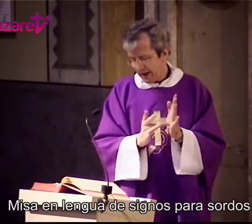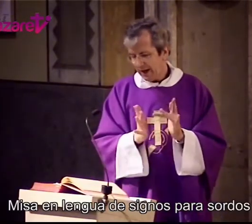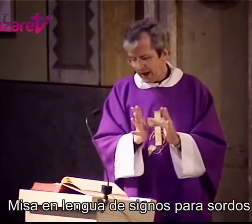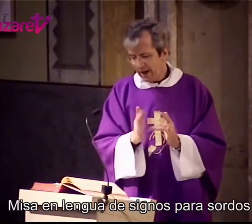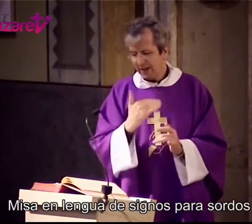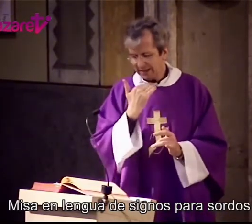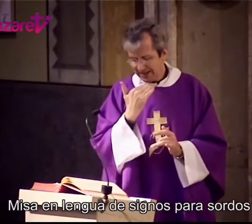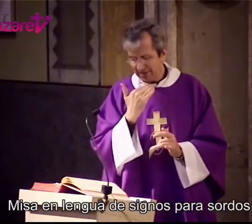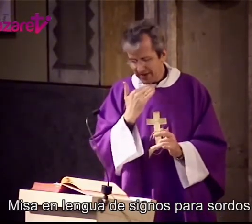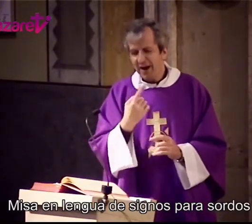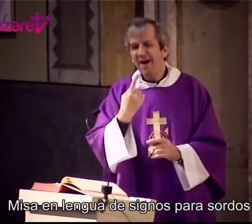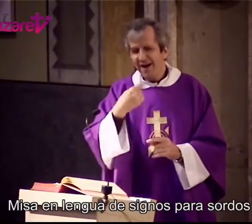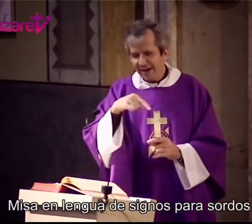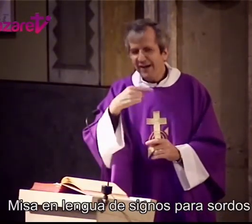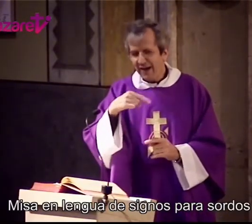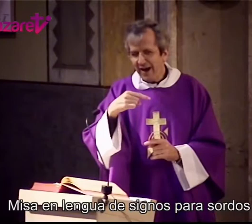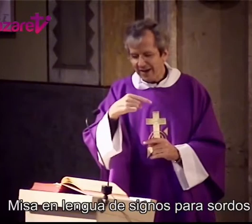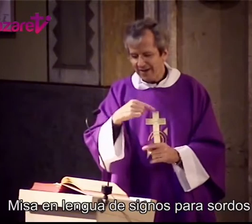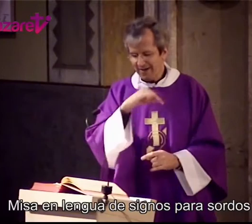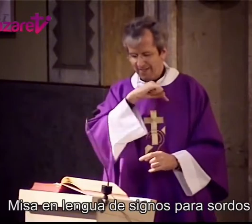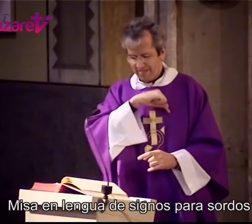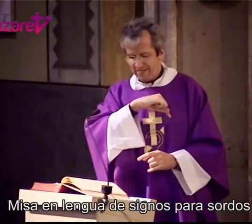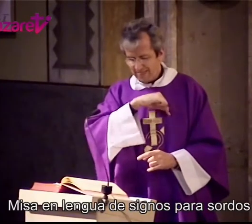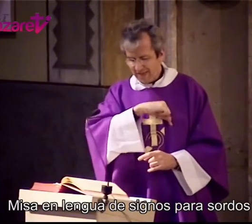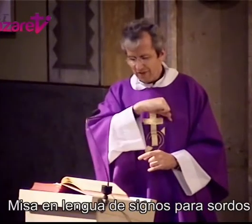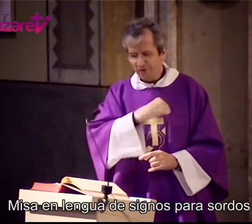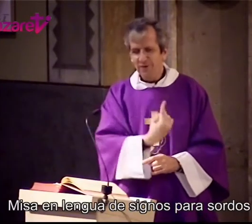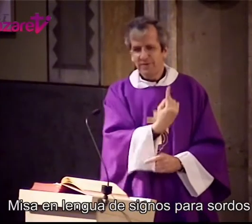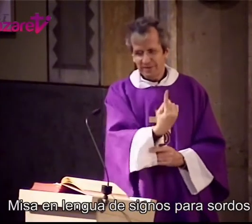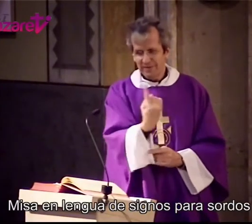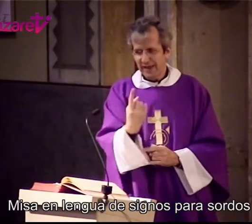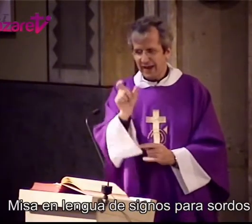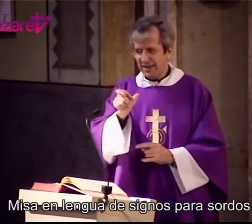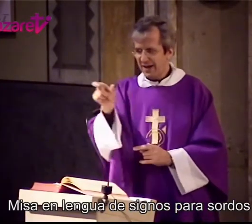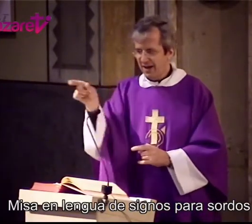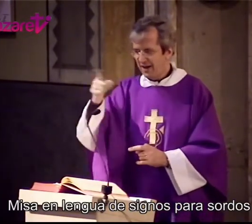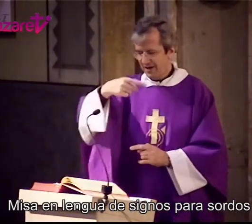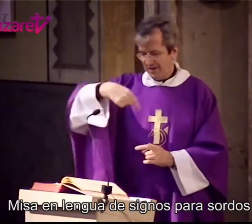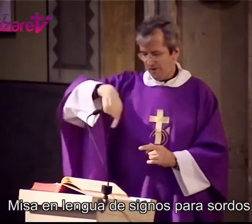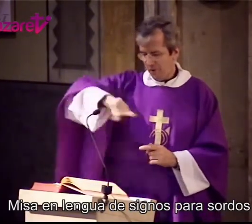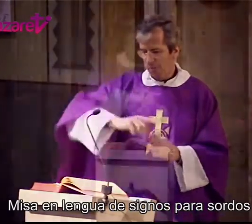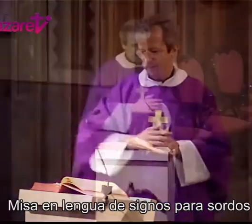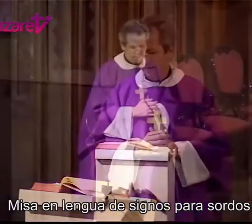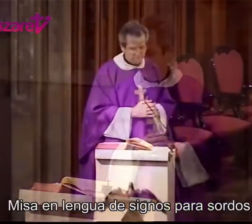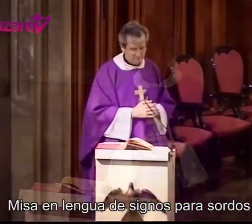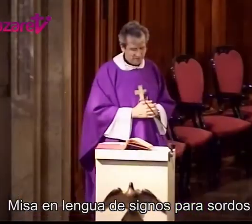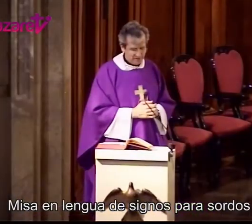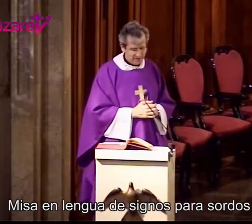Él sabía qué hay dentro de cada hombre.